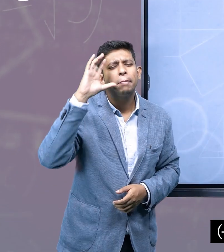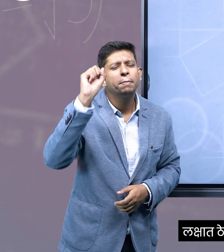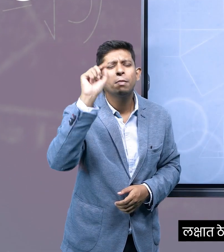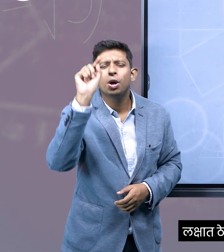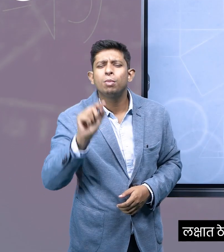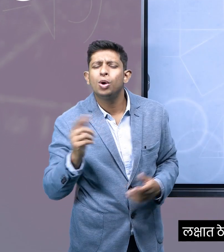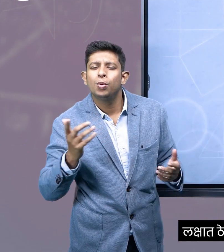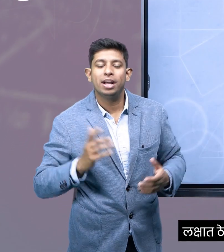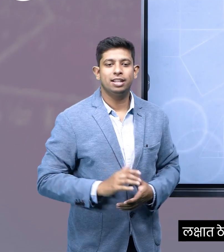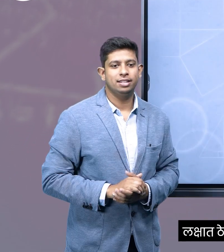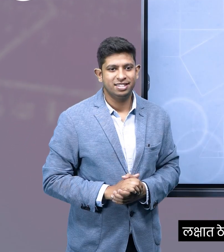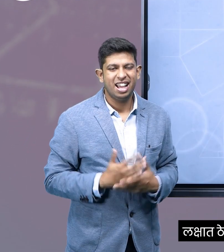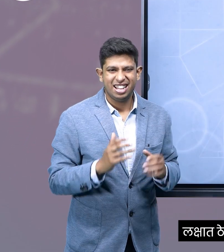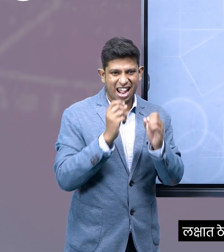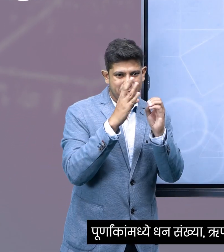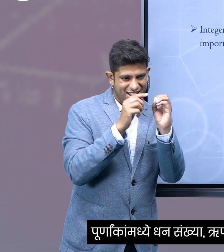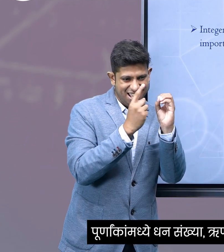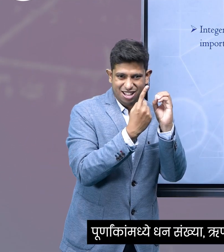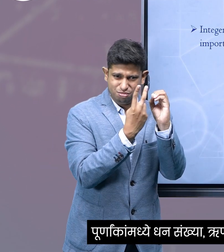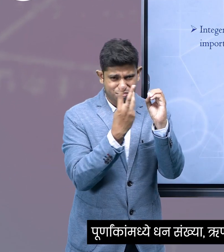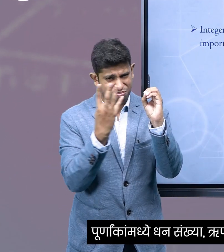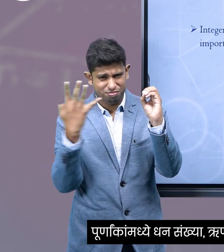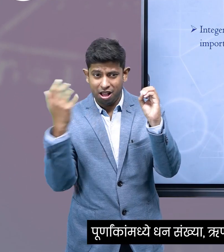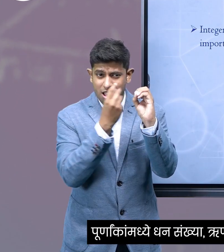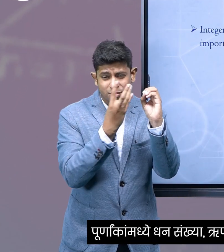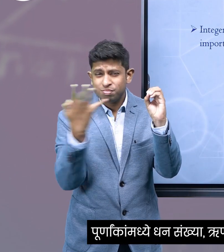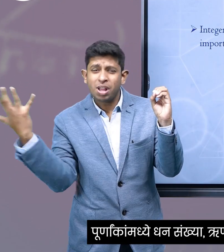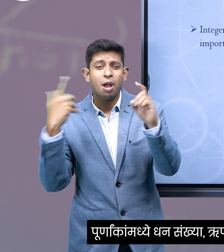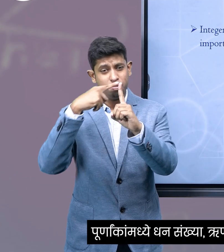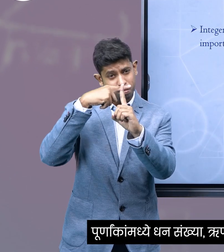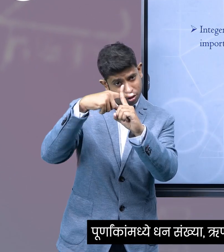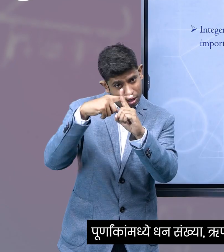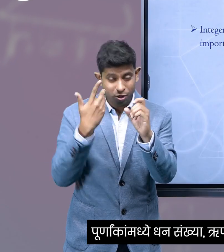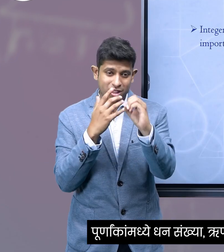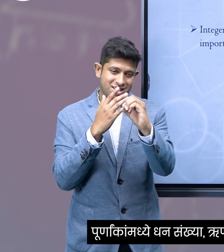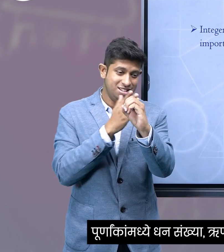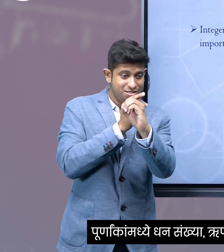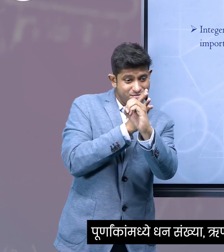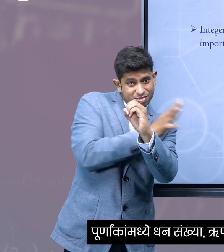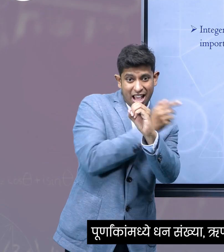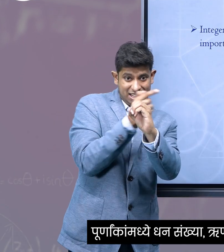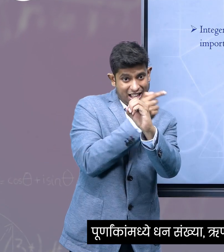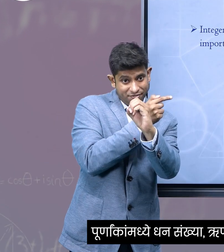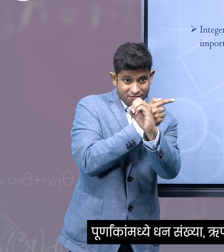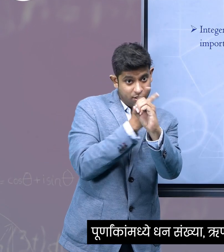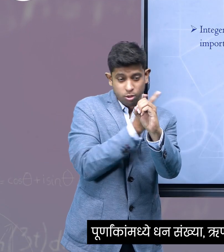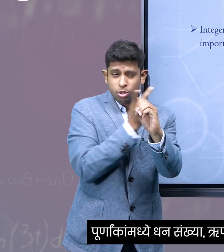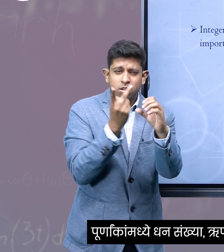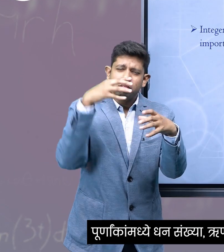इथे लक्षात ठेवण्यासारखे गोष्टी. पहिली, पूर्णांकामध्ये धनसंख्या, ऋणसंख्या आणि शून्य यांचा समावेश